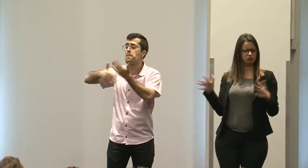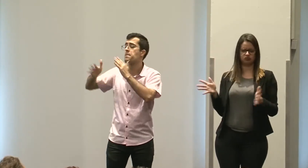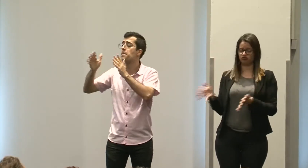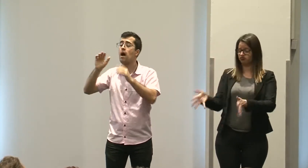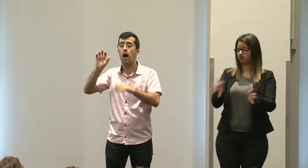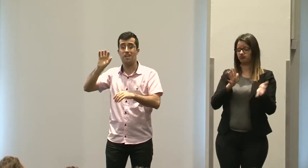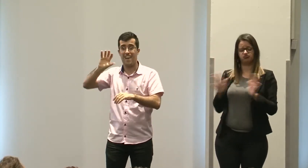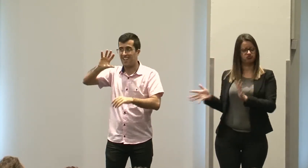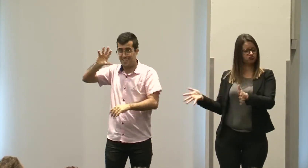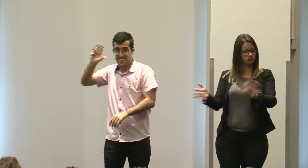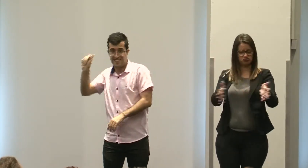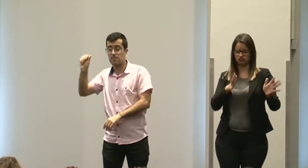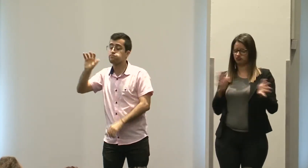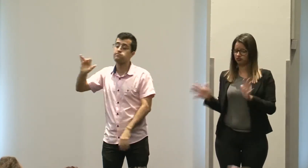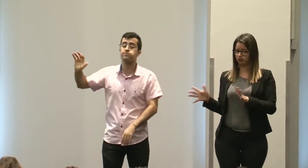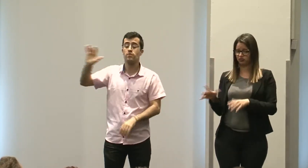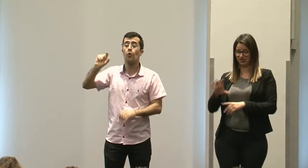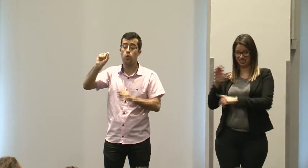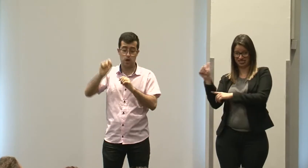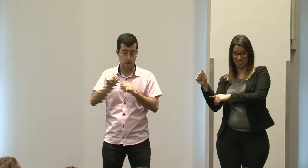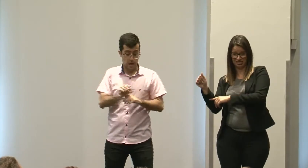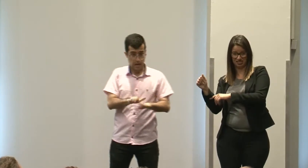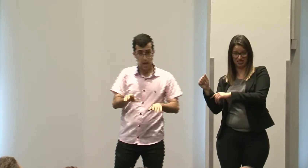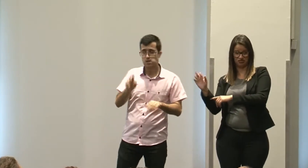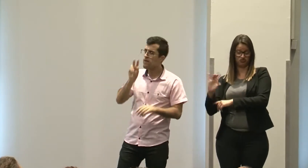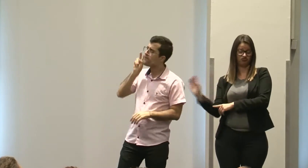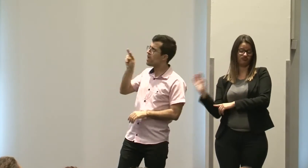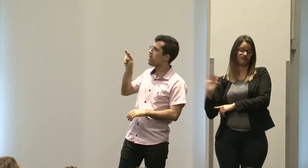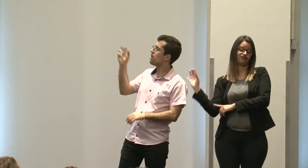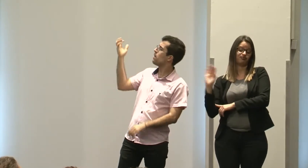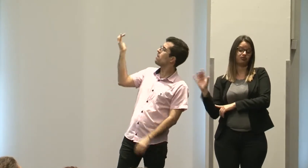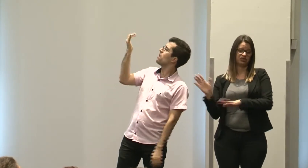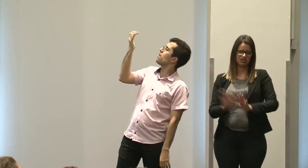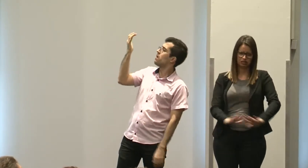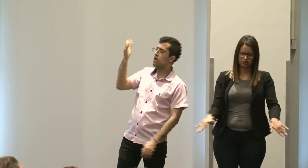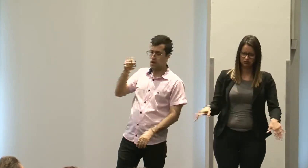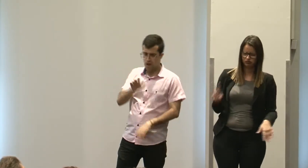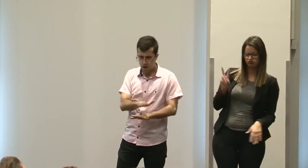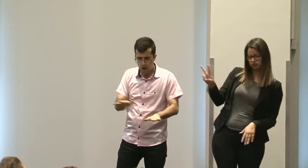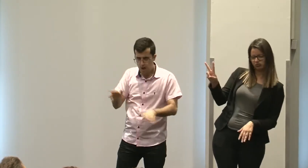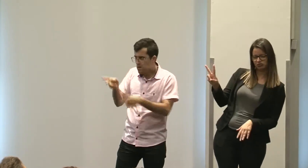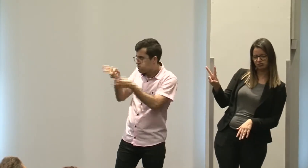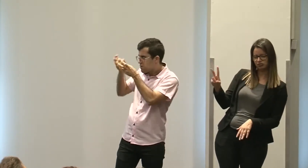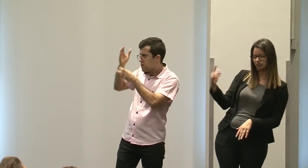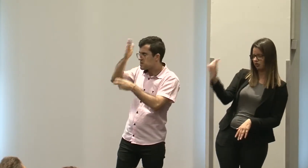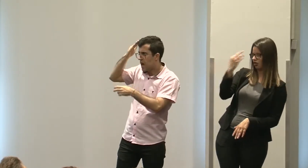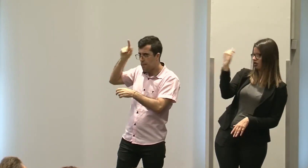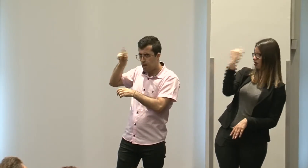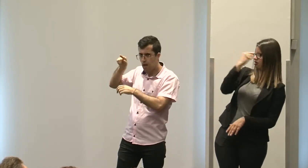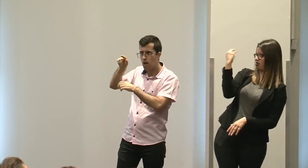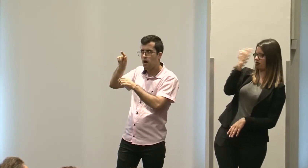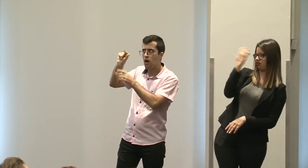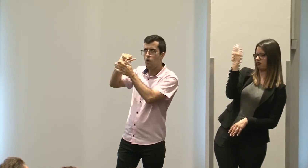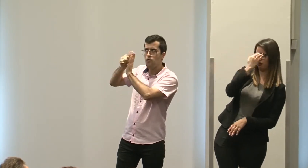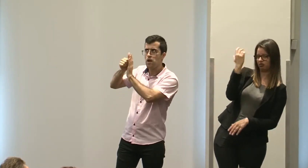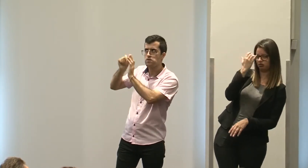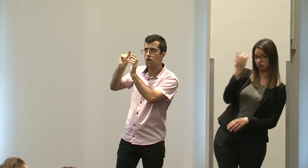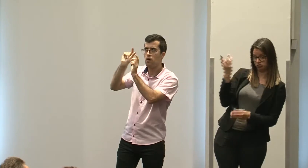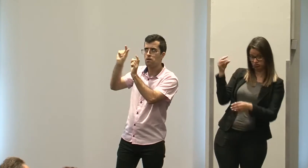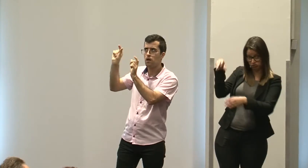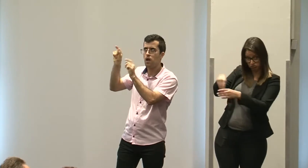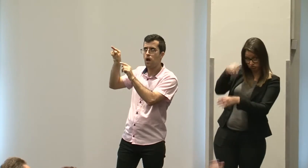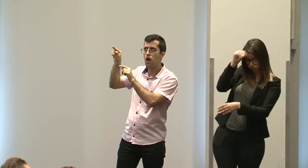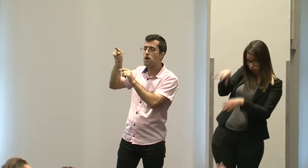essa pesquisa, mas eu tenho uma hipótese de que muitas vezes isso ocorre, como por exemplo, as crianças começam